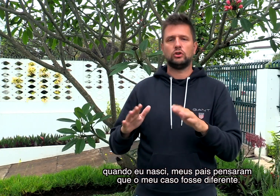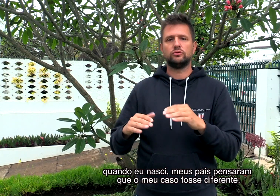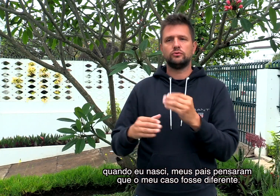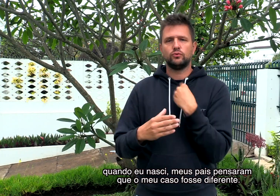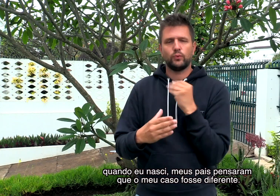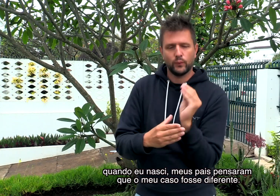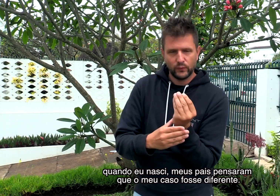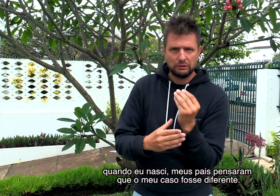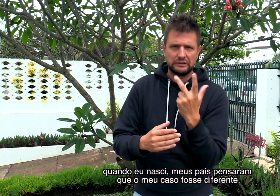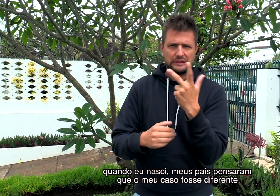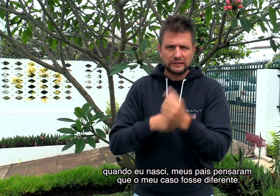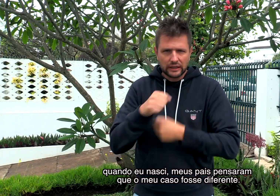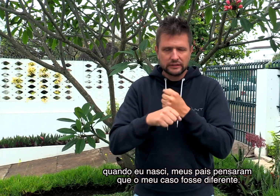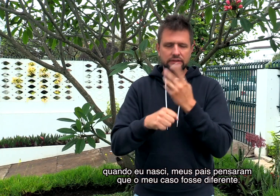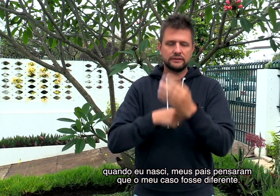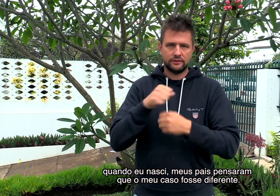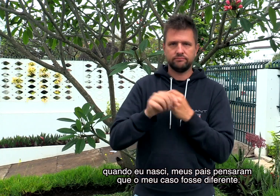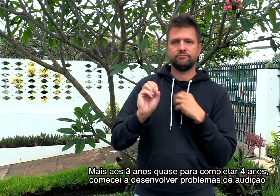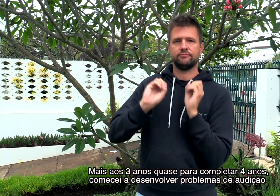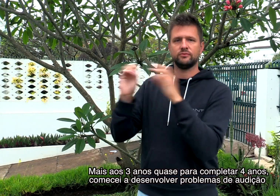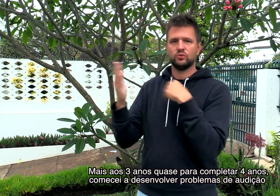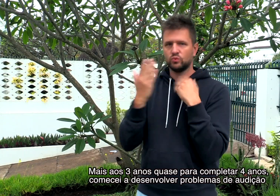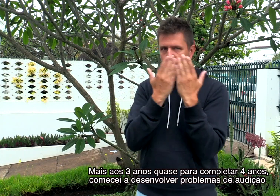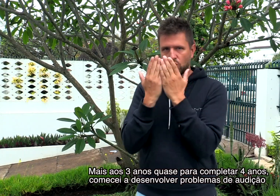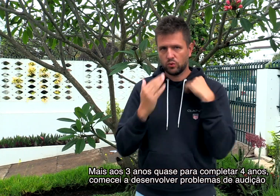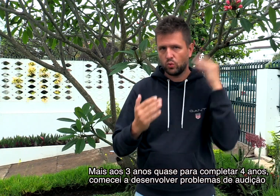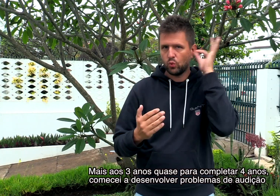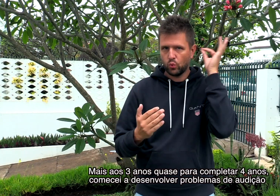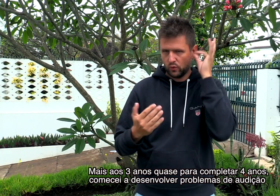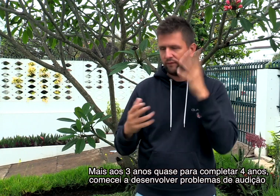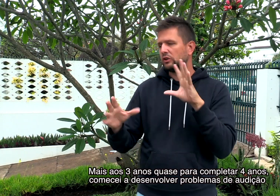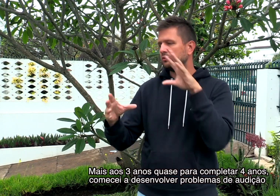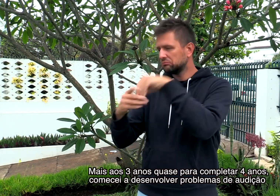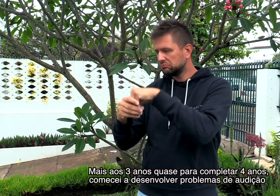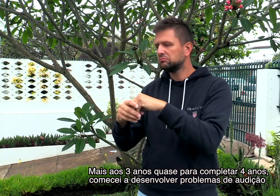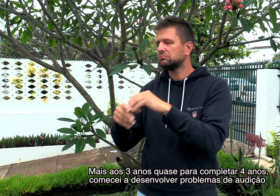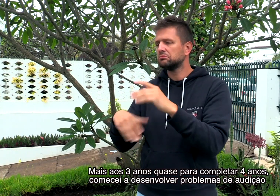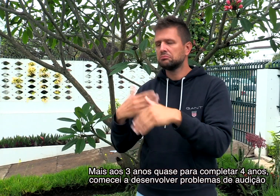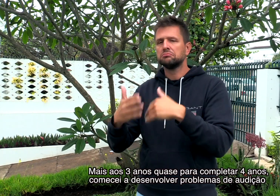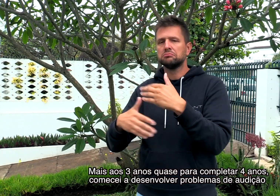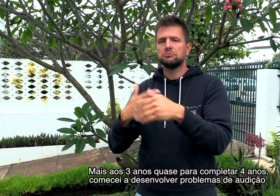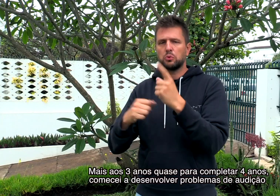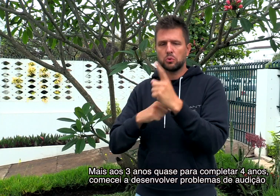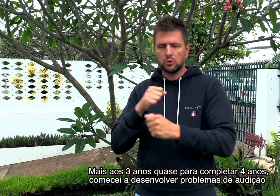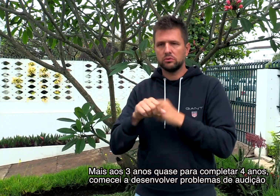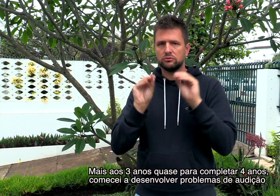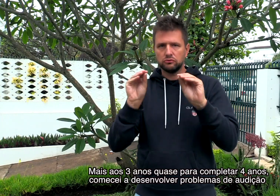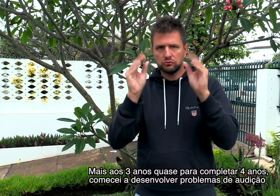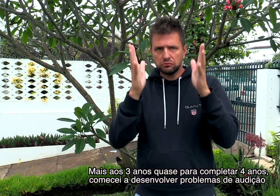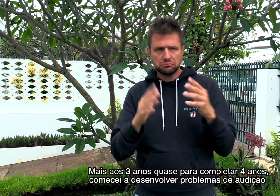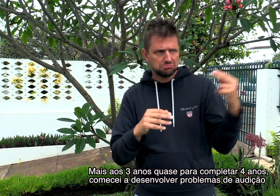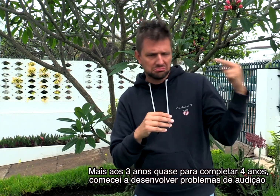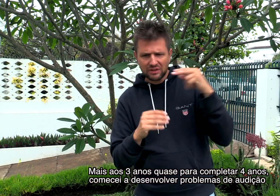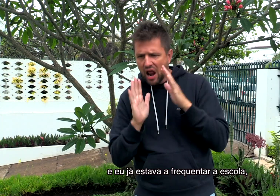pais pensaram que o meu caso fosse diferente. Mas aos 3 anos, quase para completar 4 anos, comecei a desenvolver problemas